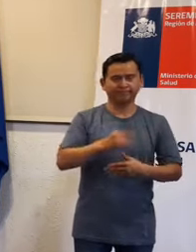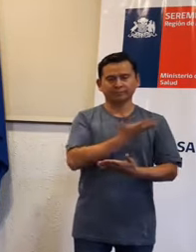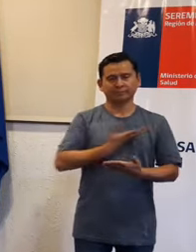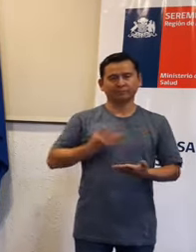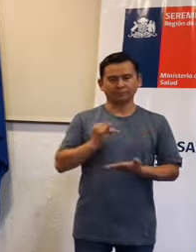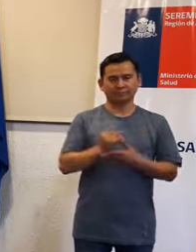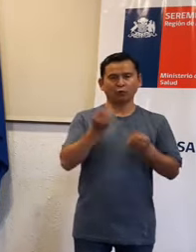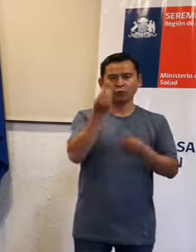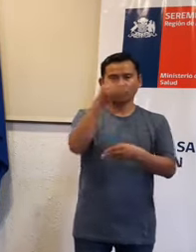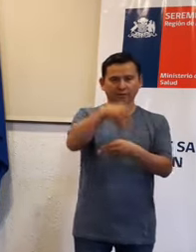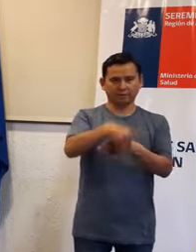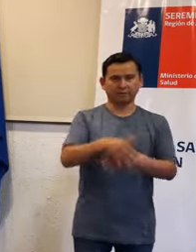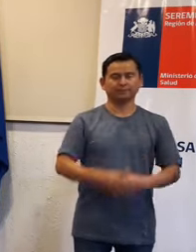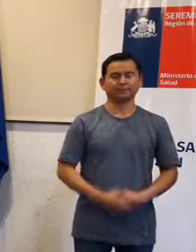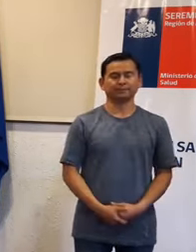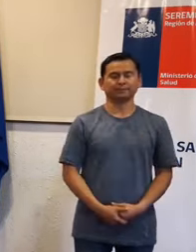muy buenas tardes